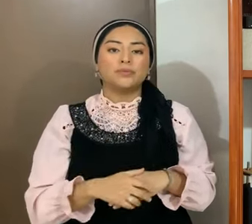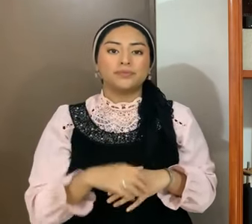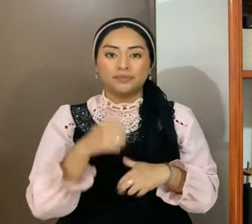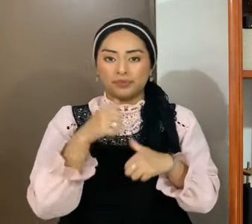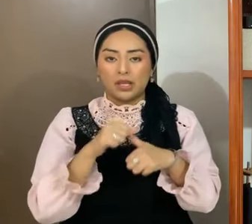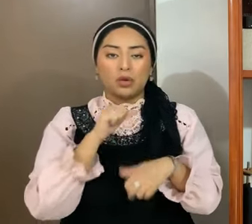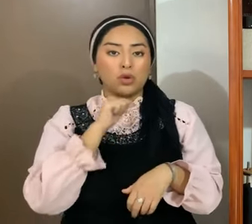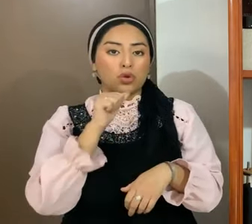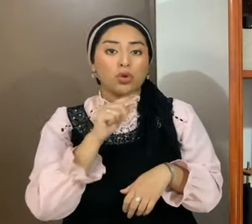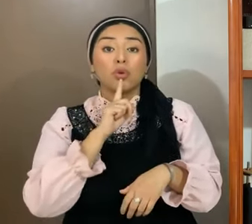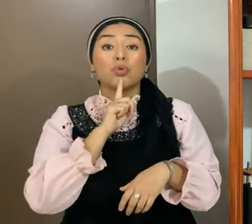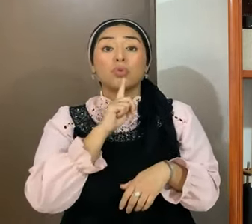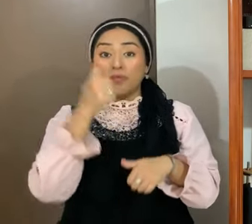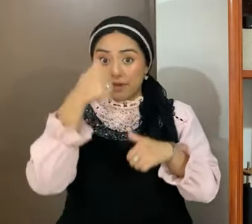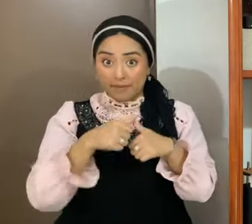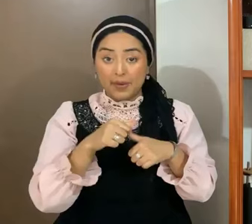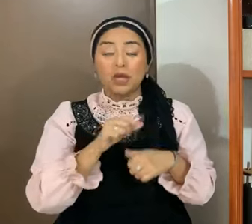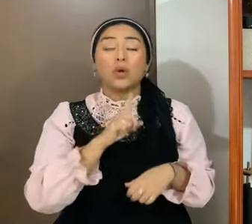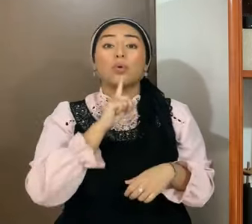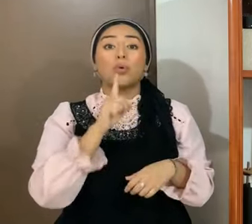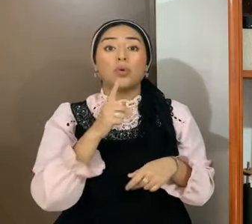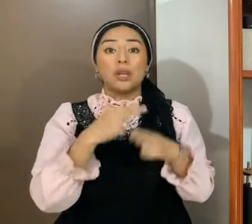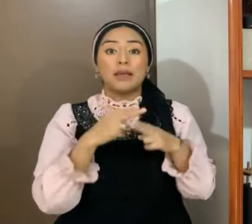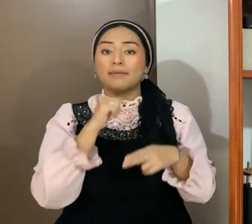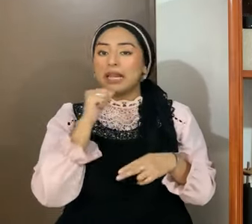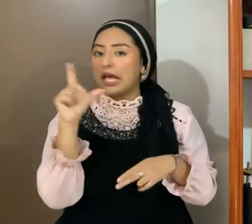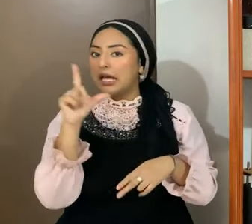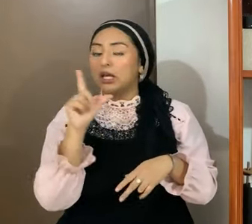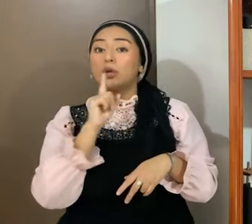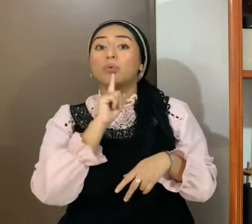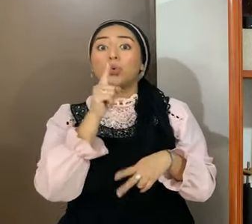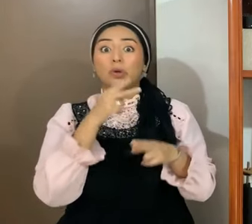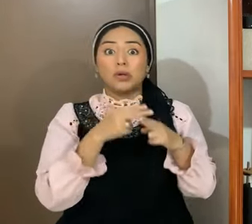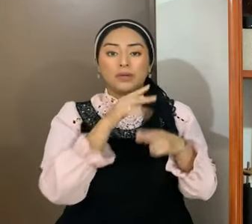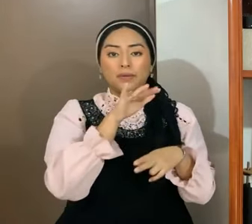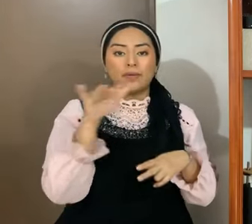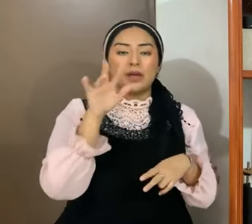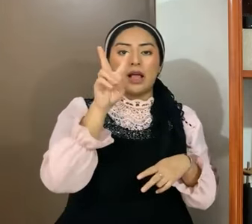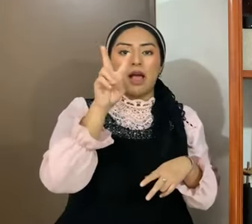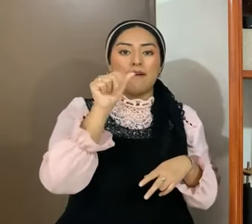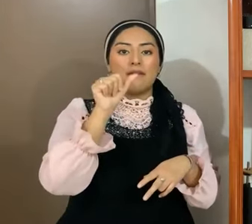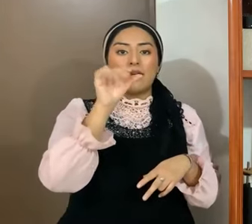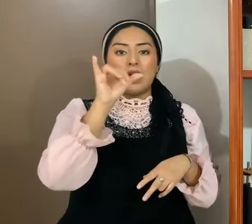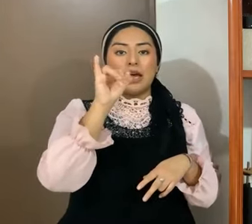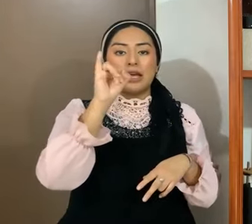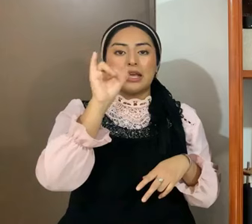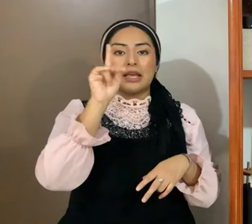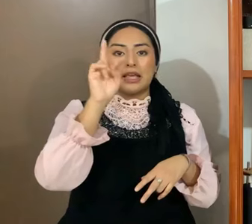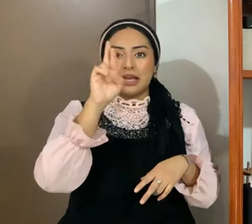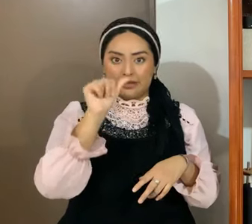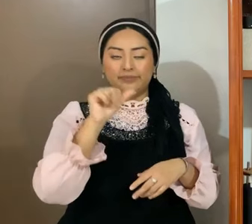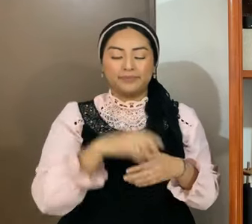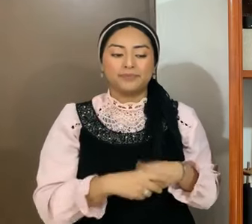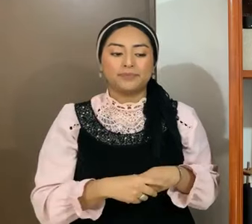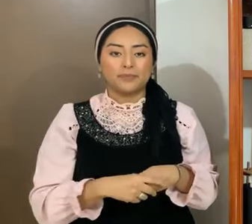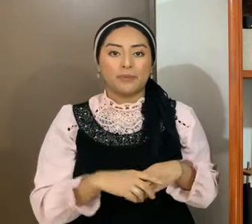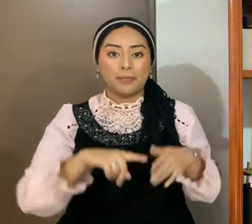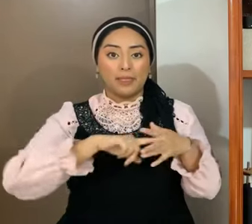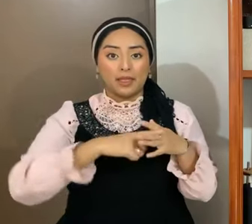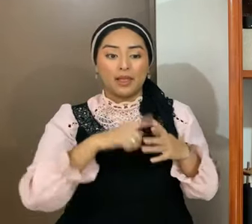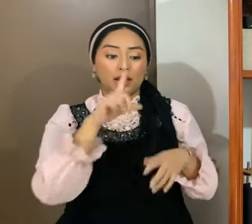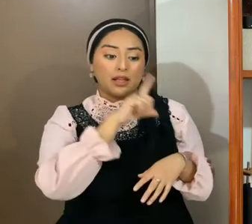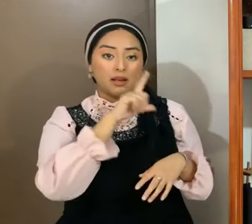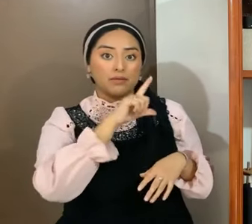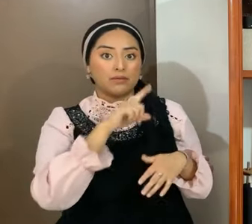es Levítico, sino Vayikra, que significa y él llamó. Esta parashá abarca desde